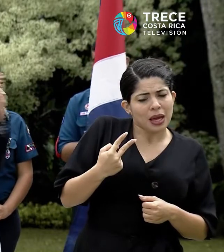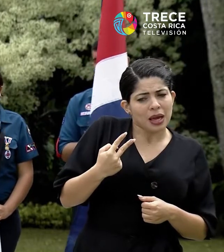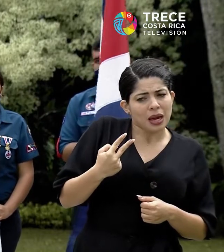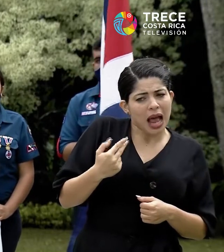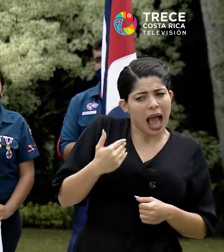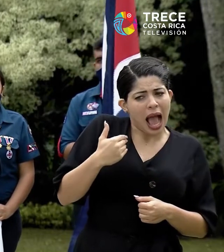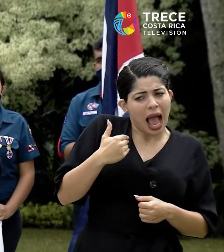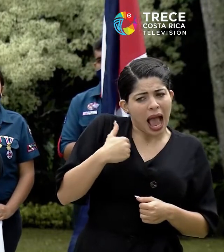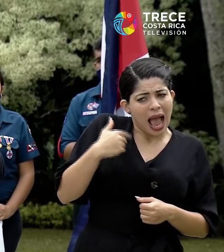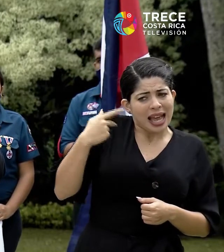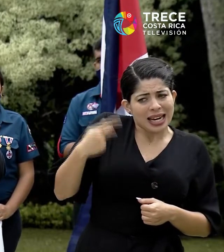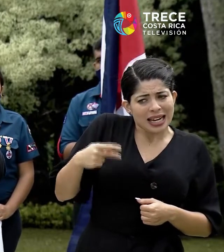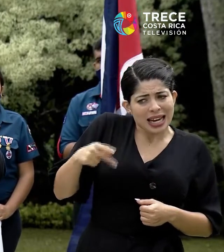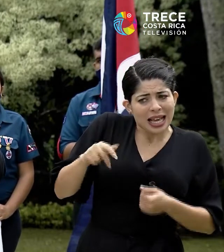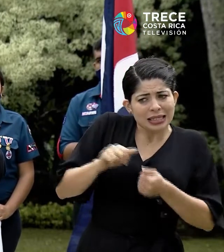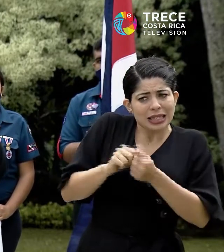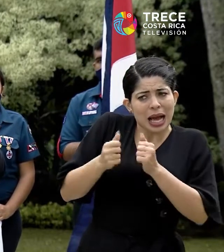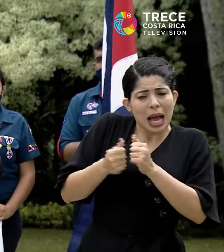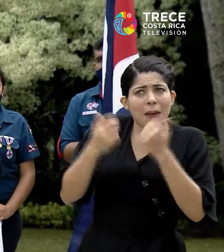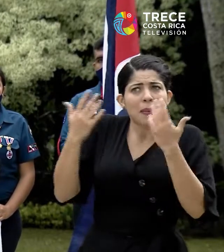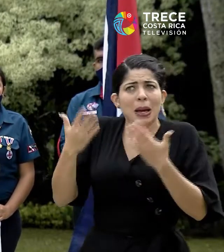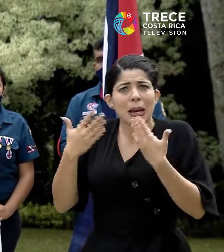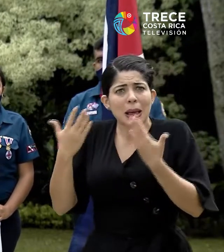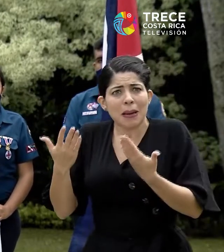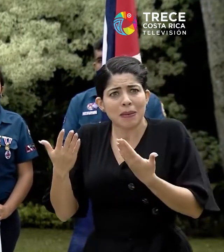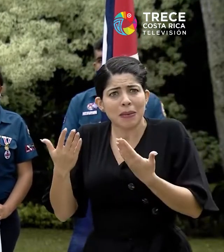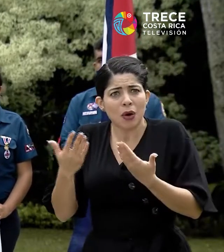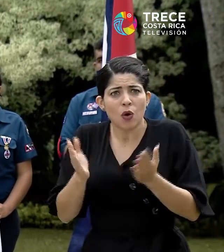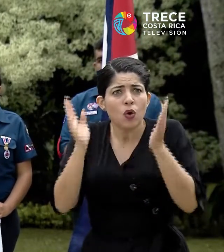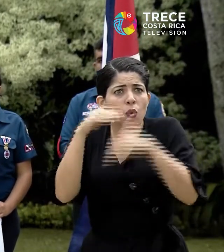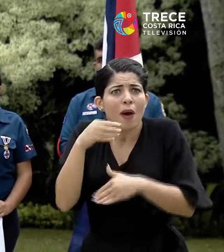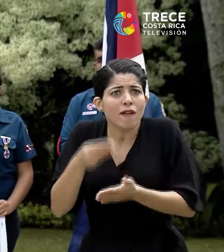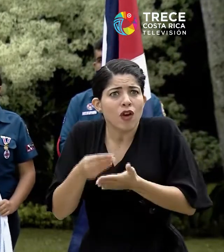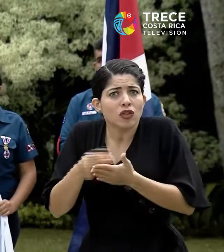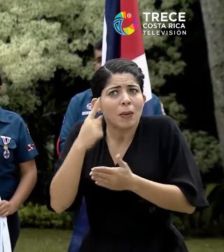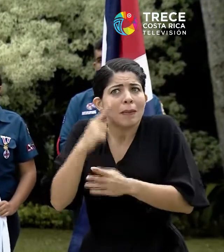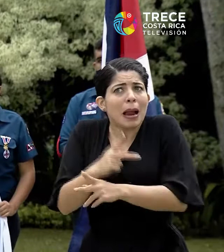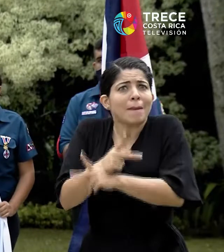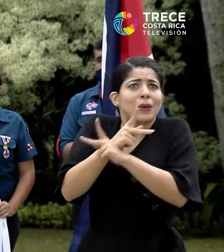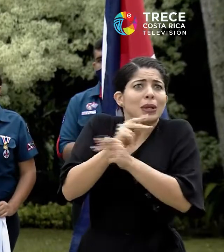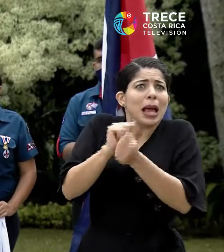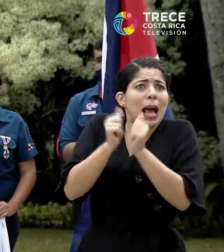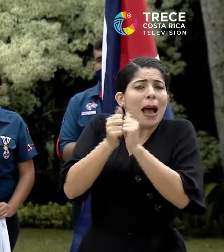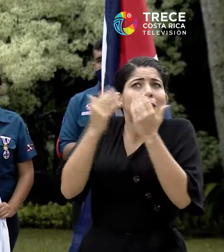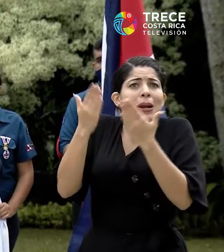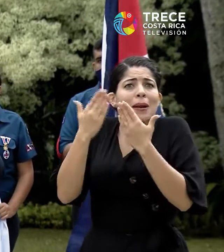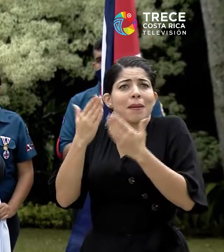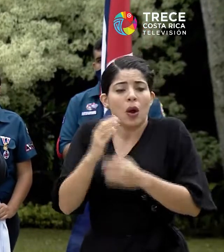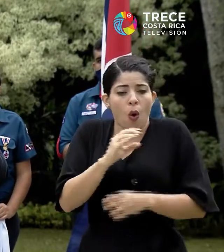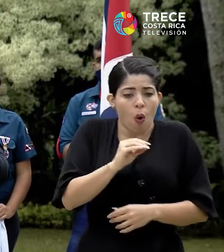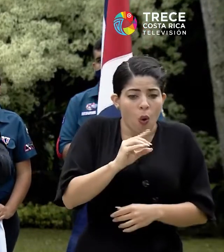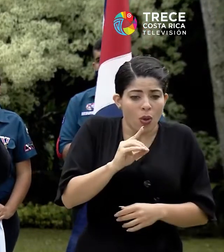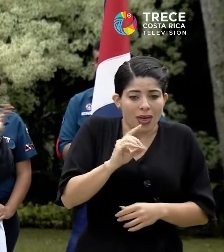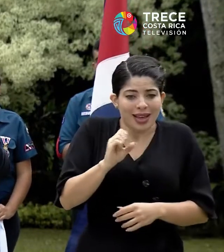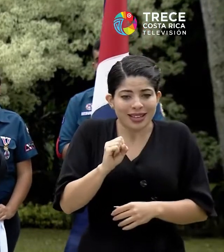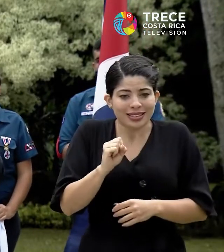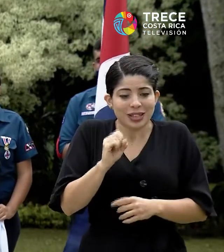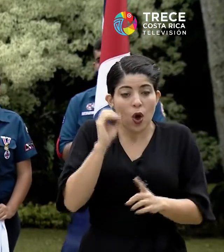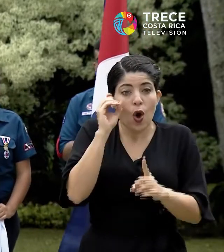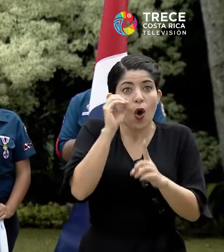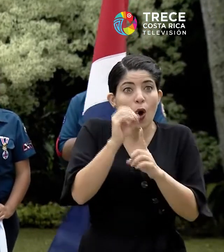tenemos el riesgo del cambio climático sin pleno financiamiento, los objetivos de desarrollo sostenible